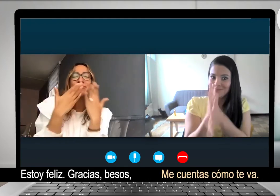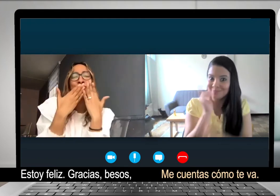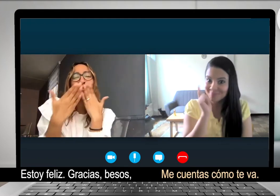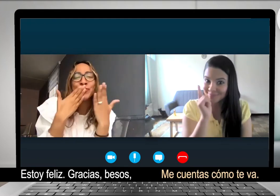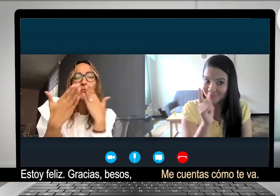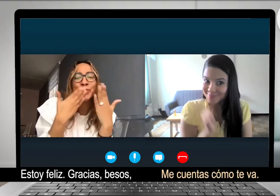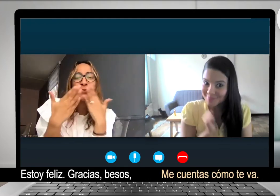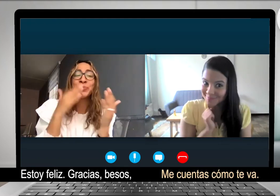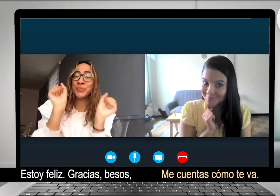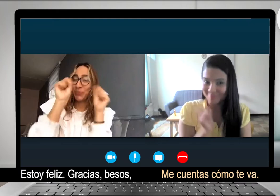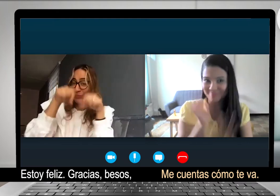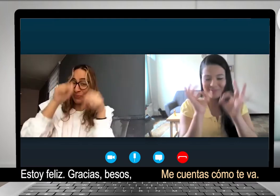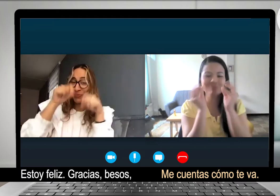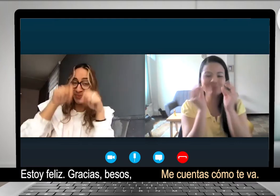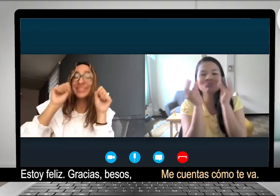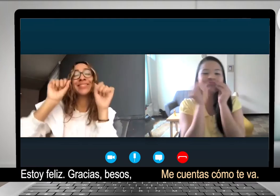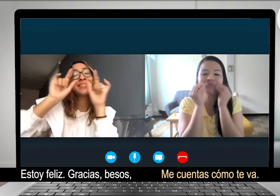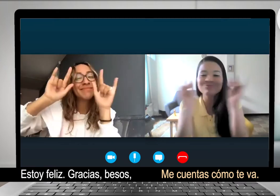gracias, besos!